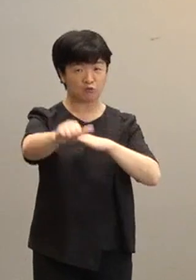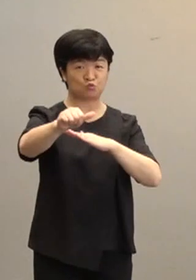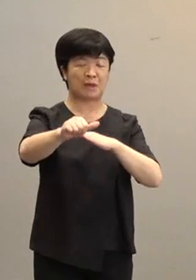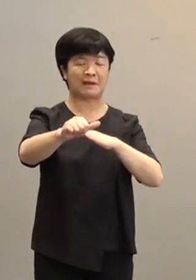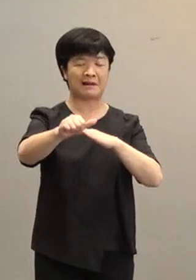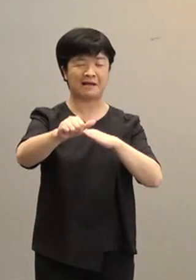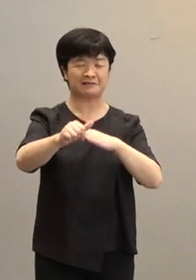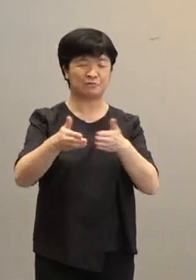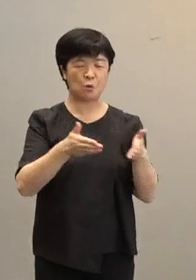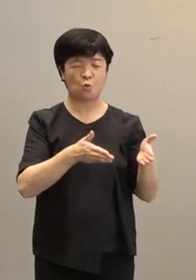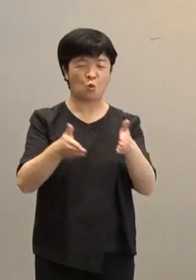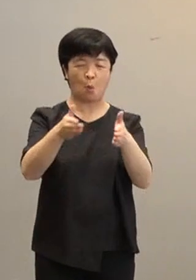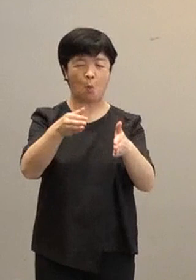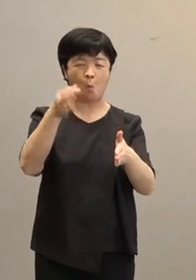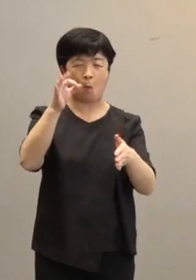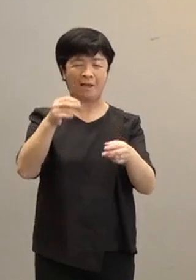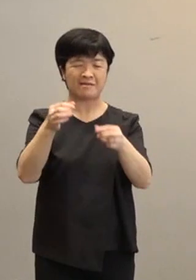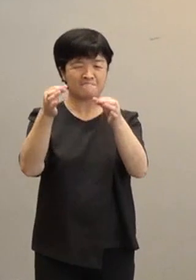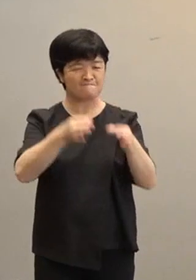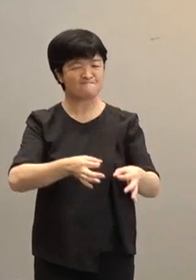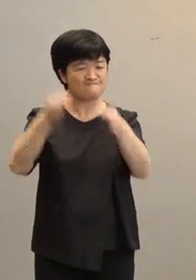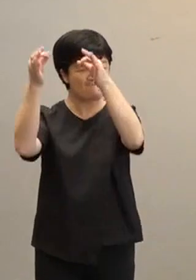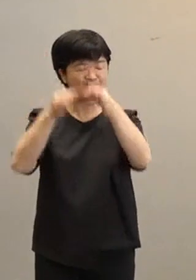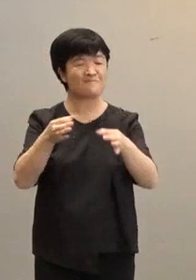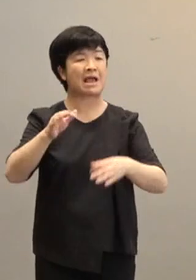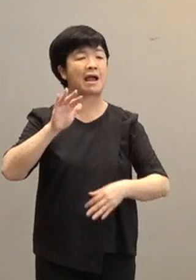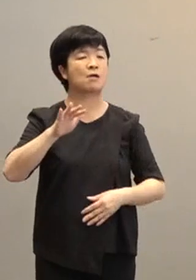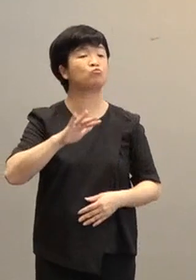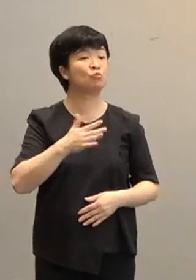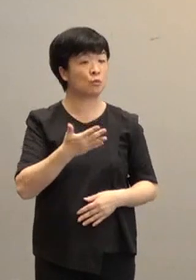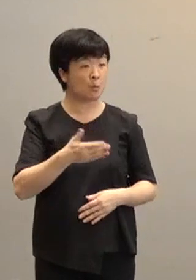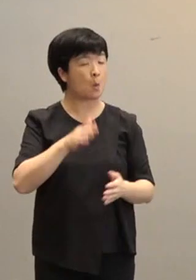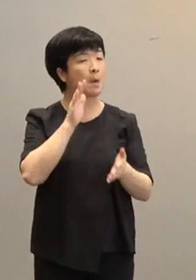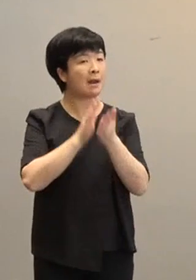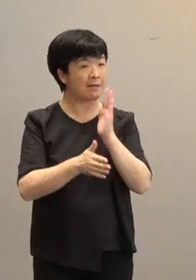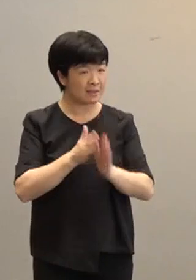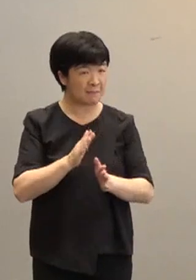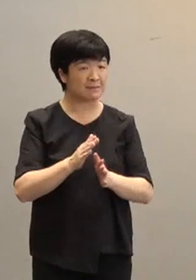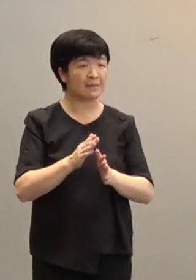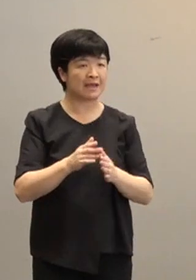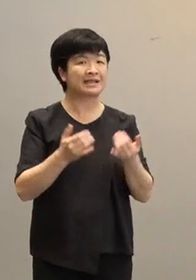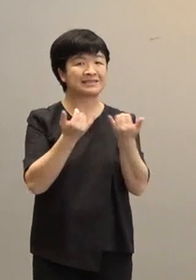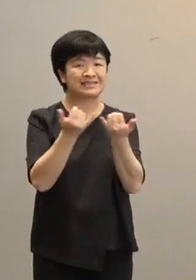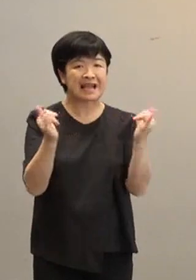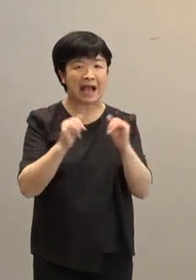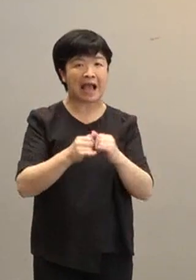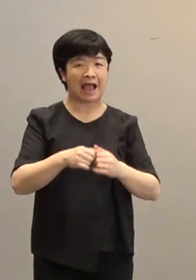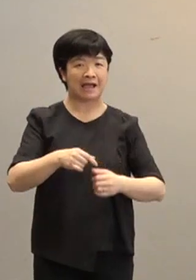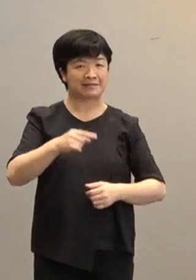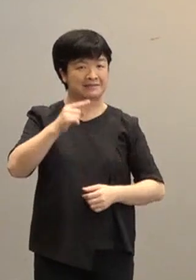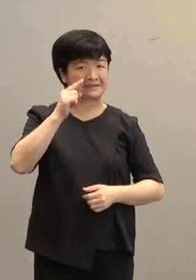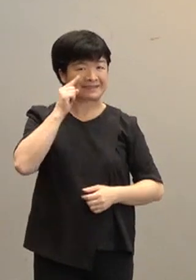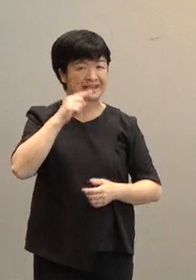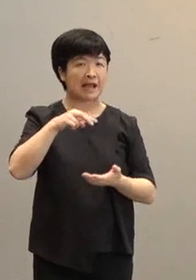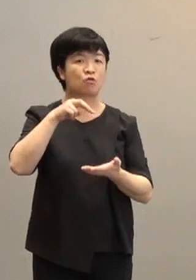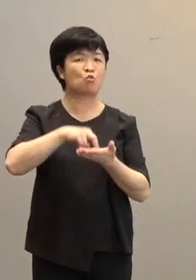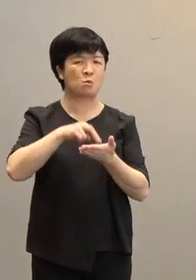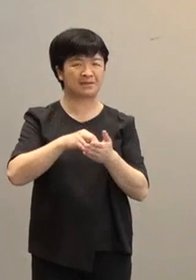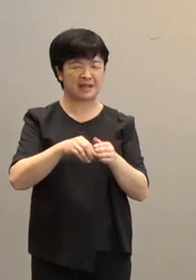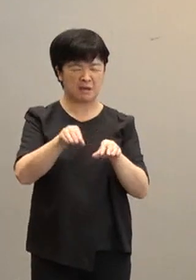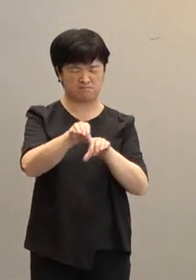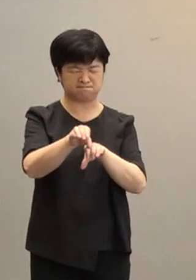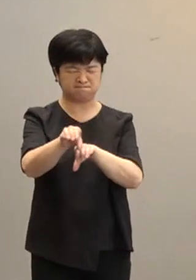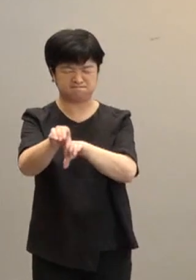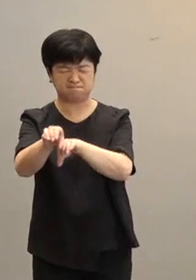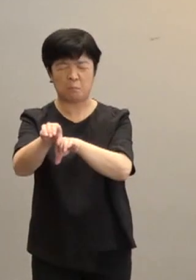が始まるということで、はい、あの改めてなんですけども、はい、まあ、今回のこの社会実験で、まあ、渋滞緩和だったりとか、まあ、道路環